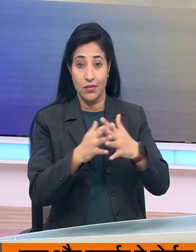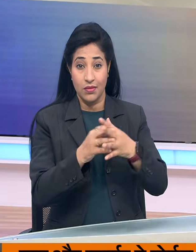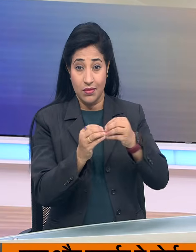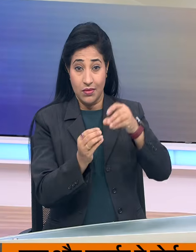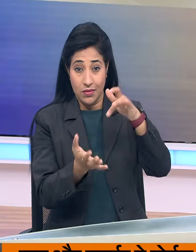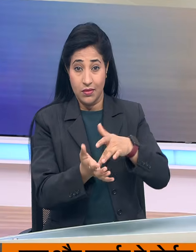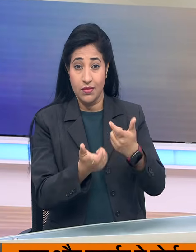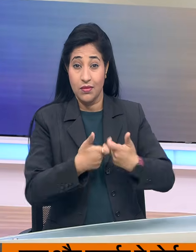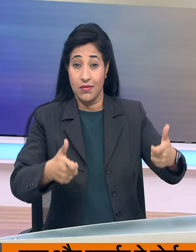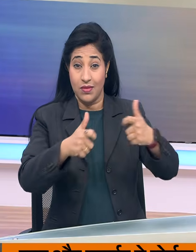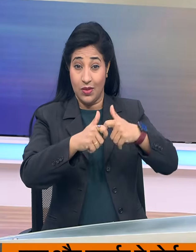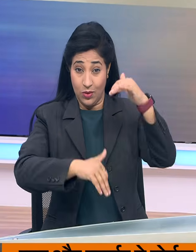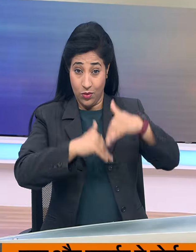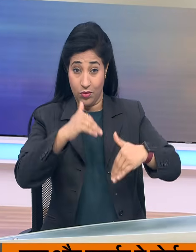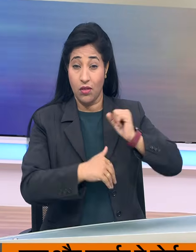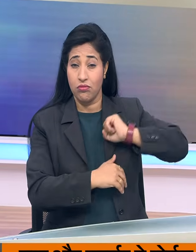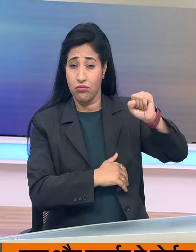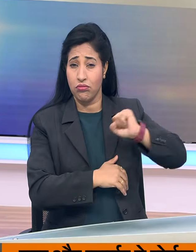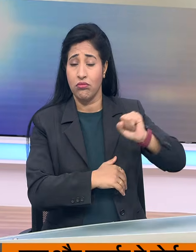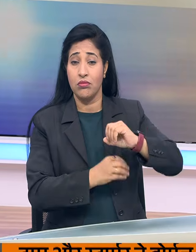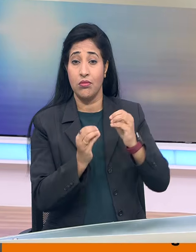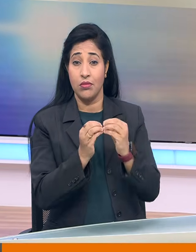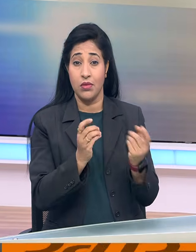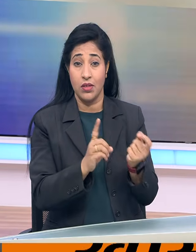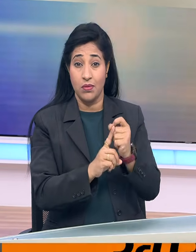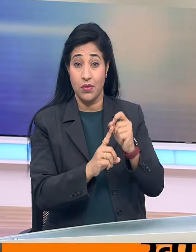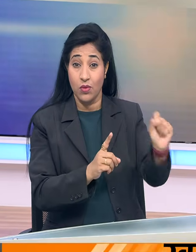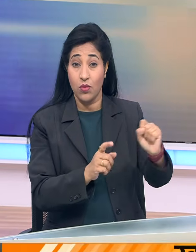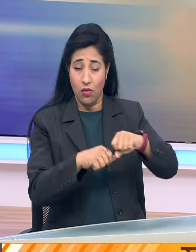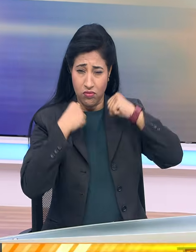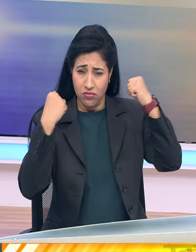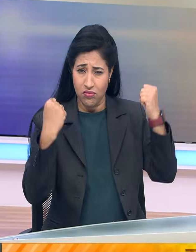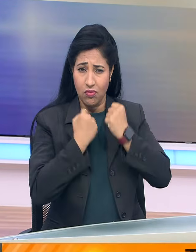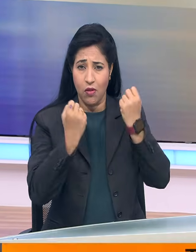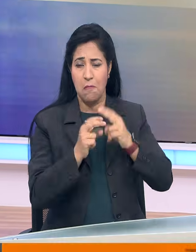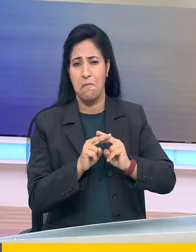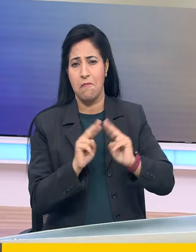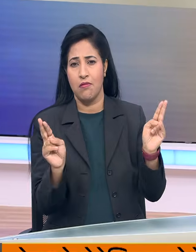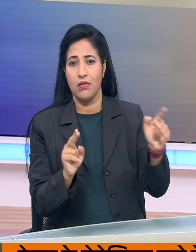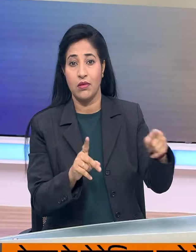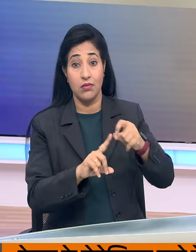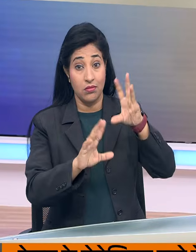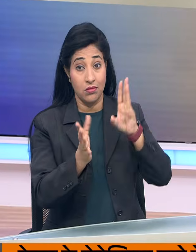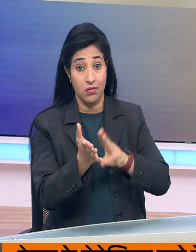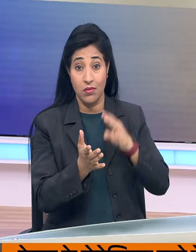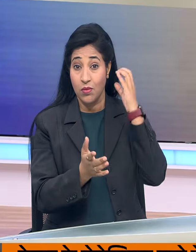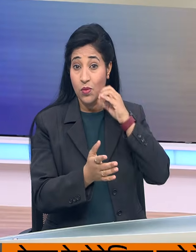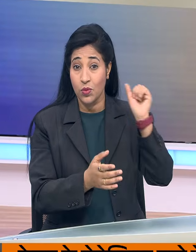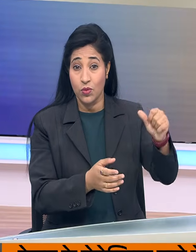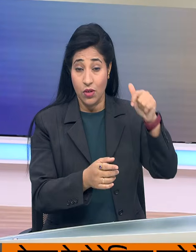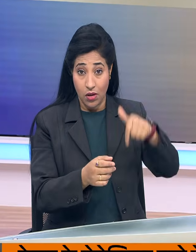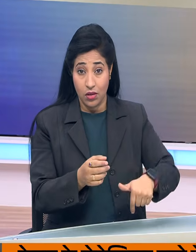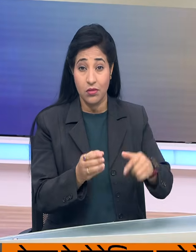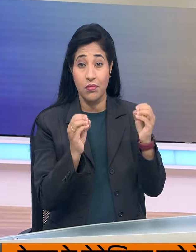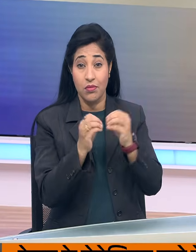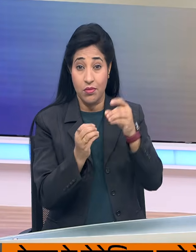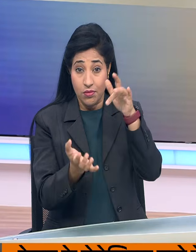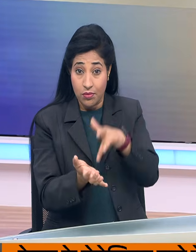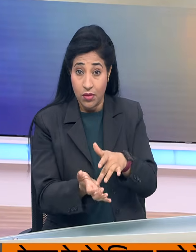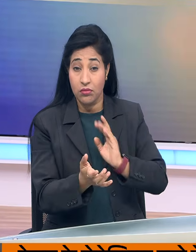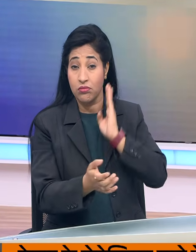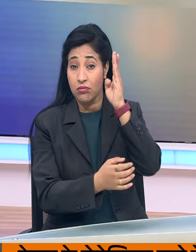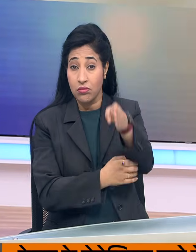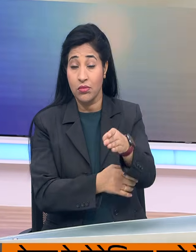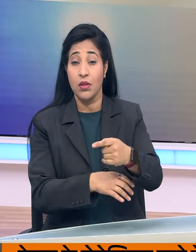पश्चिम बंगाल में विधानसभा चुनाव के प्रचार के दिन भाजपा ने अपनी पूरी ताकत झोंक दी है। प्रधानमंत्री नरेंद्र मोदी आज बैरकपुर